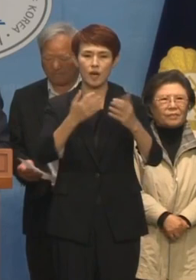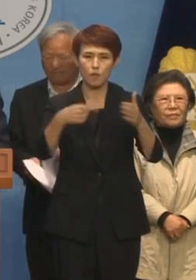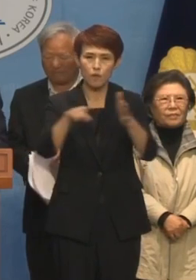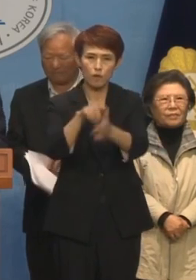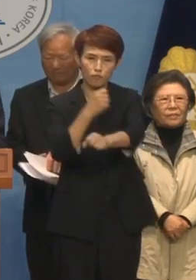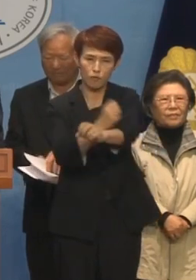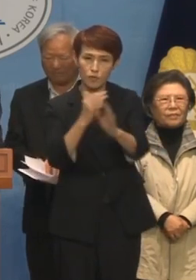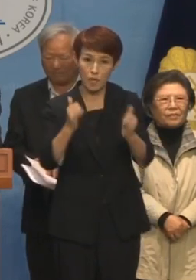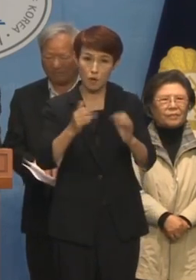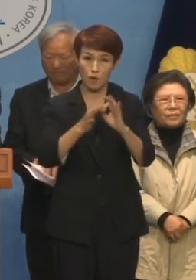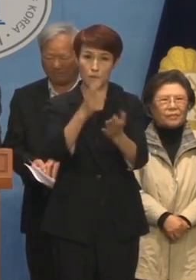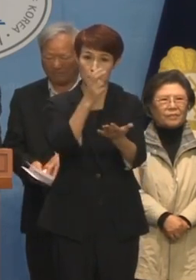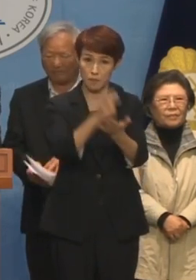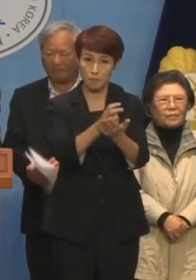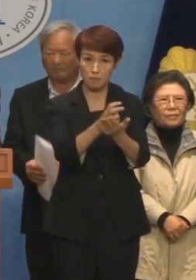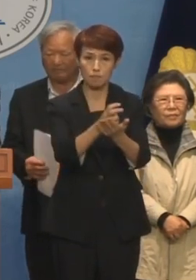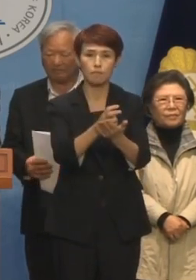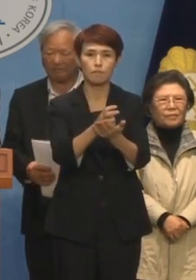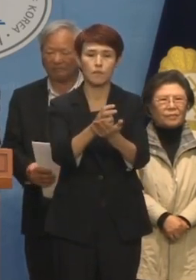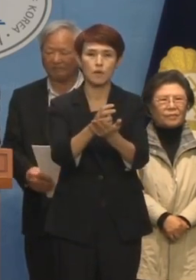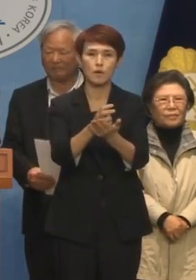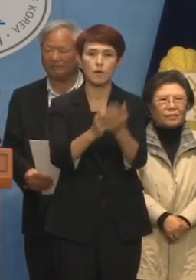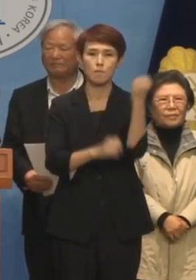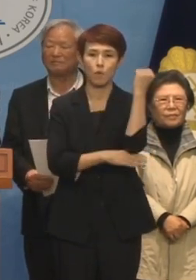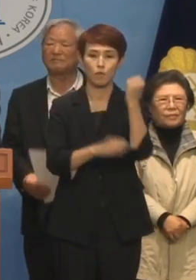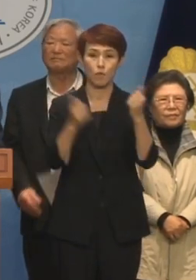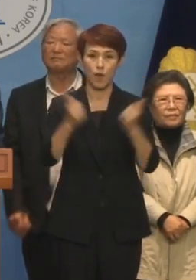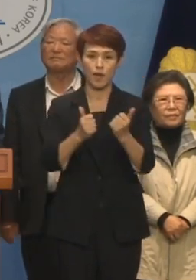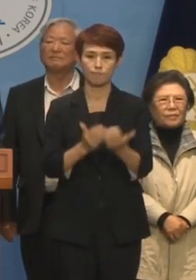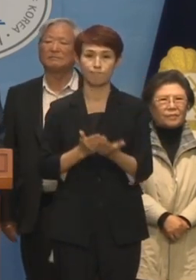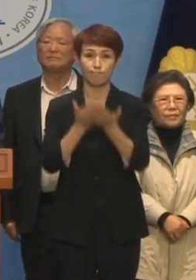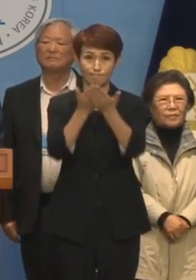민주유공자법을 본회의에 부하는 그런 표결이 있었습니다.